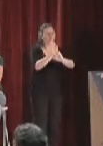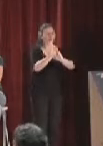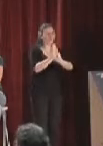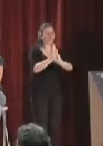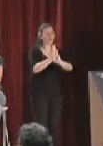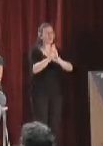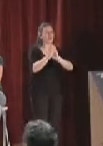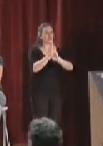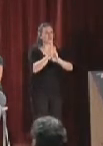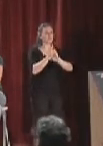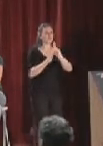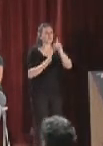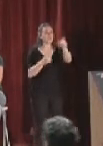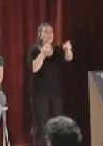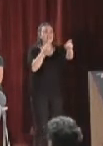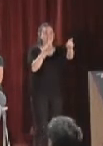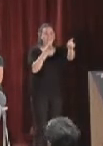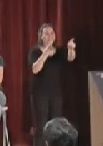de aí.